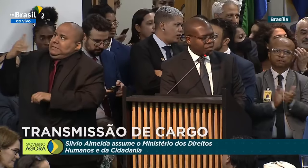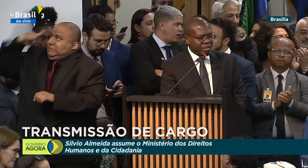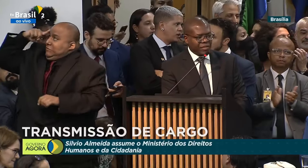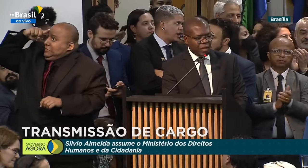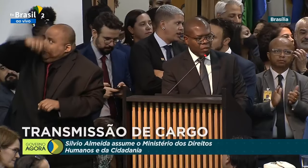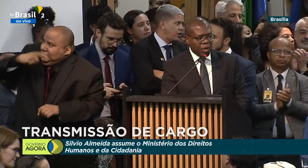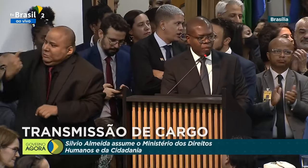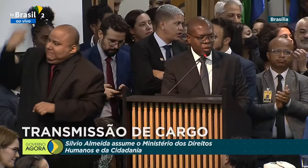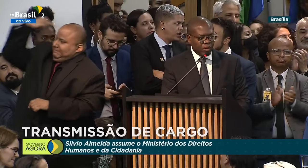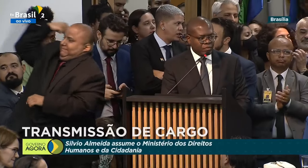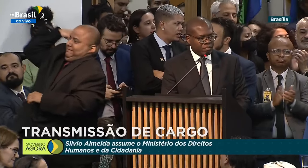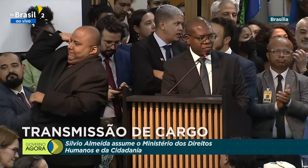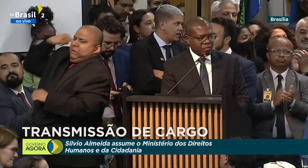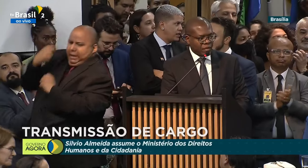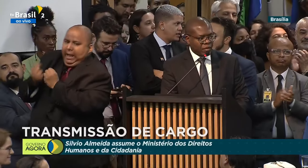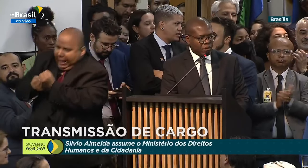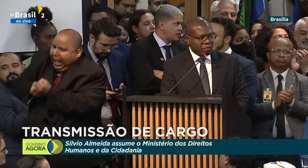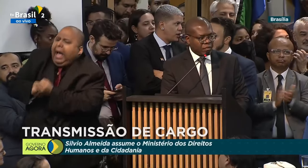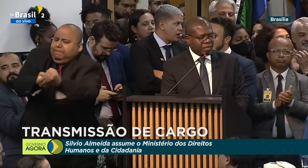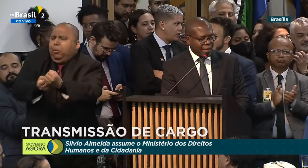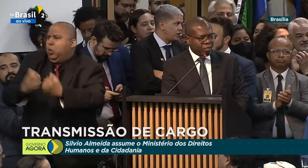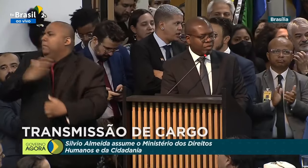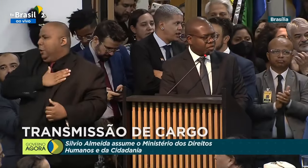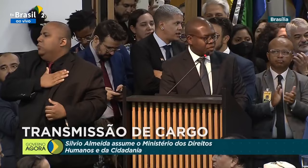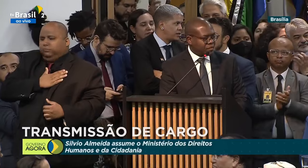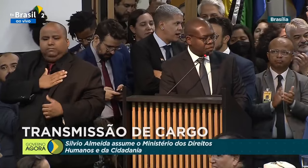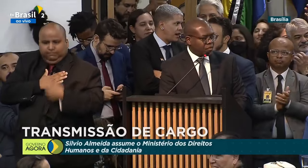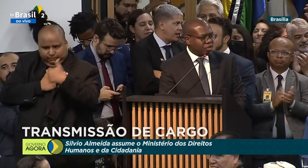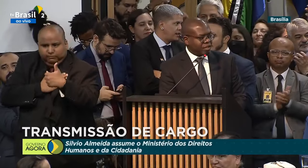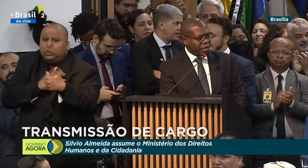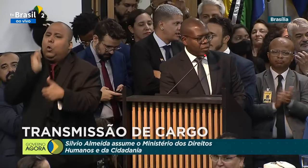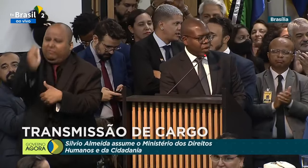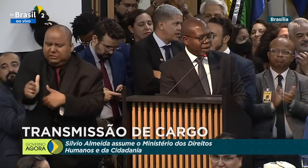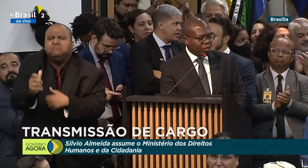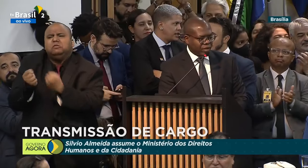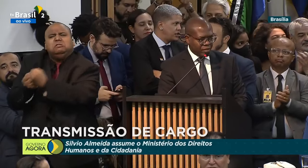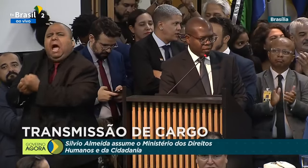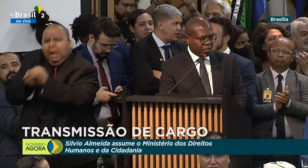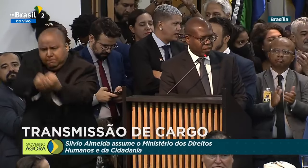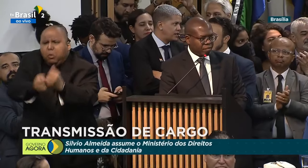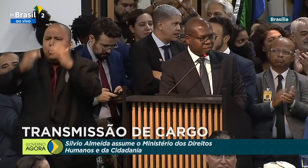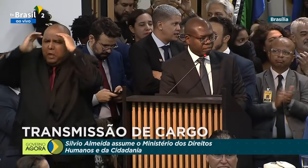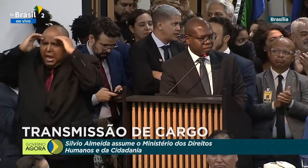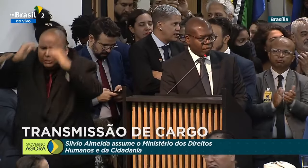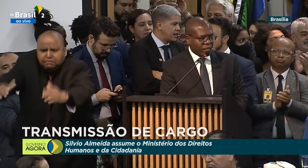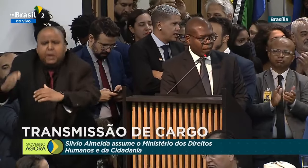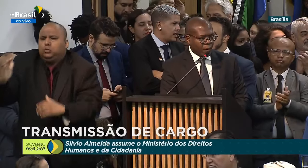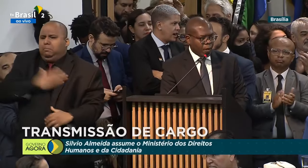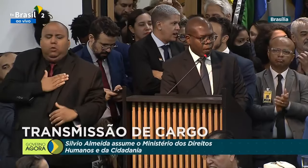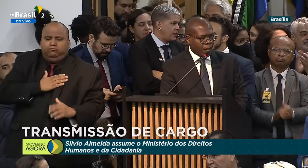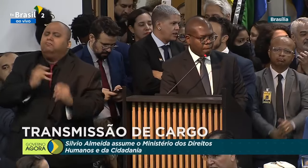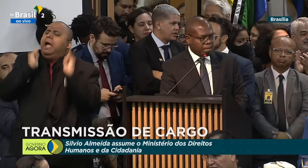vocês têm o meu apoio saibam disso vocês têm o meu reconhecimento